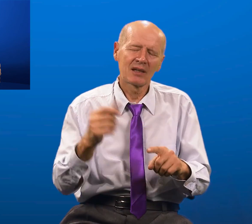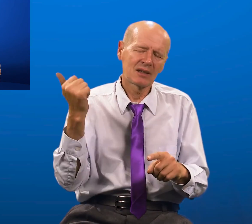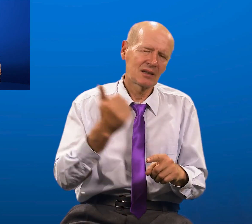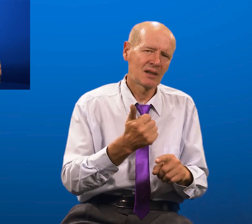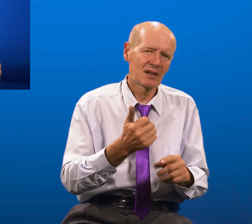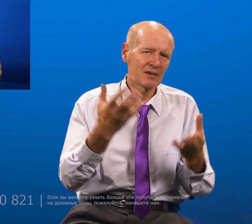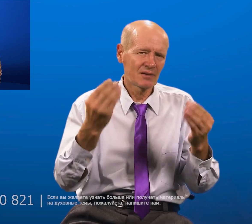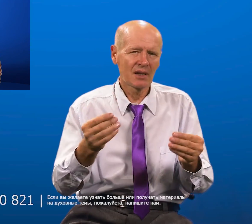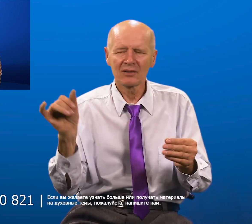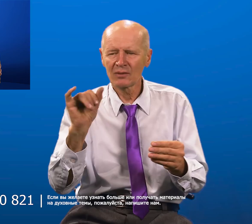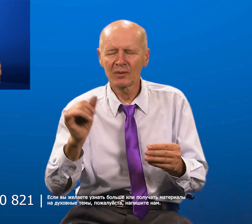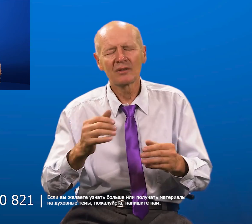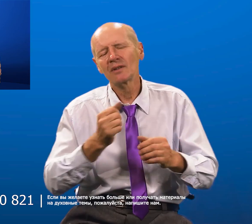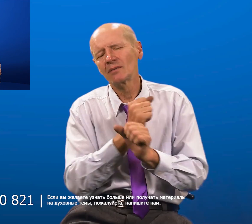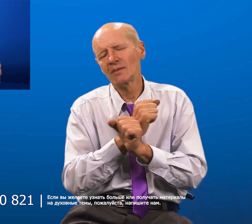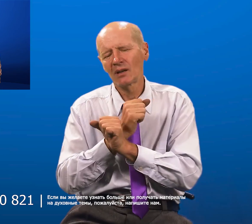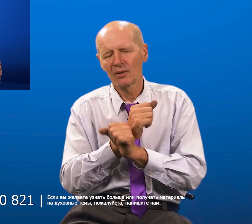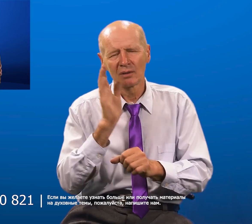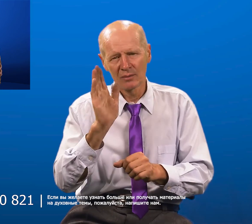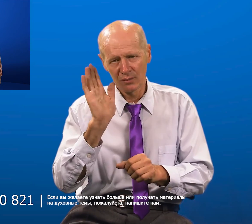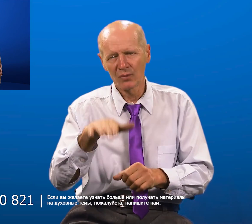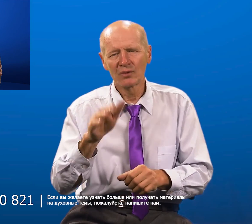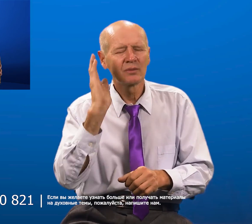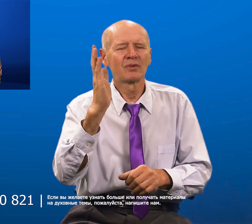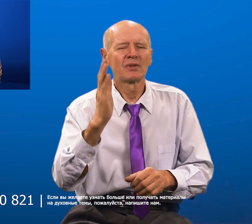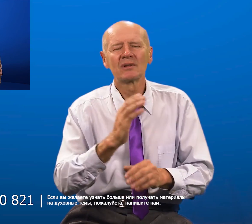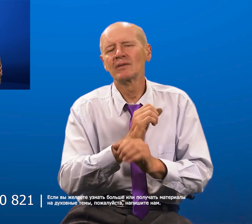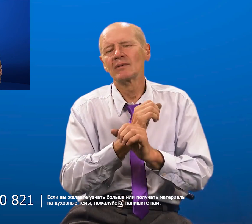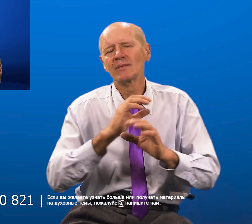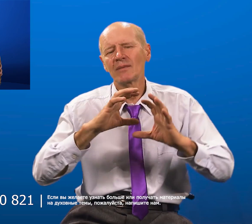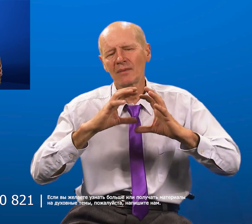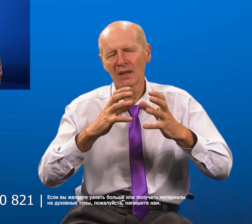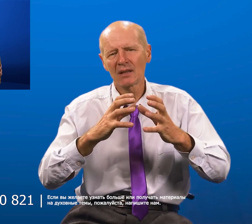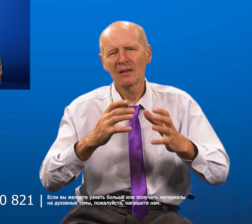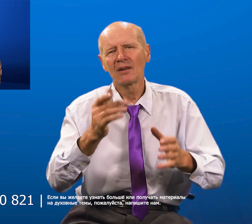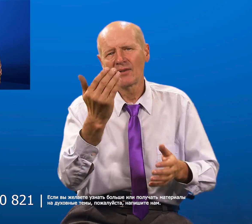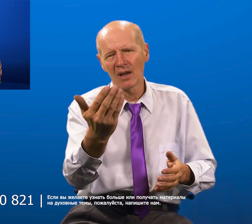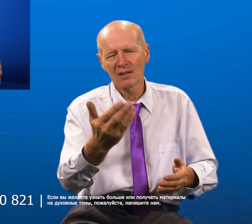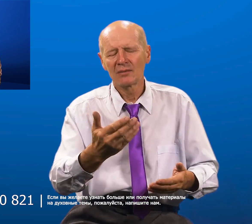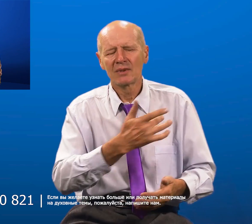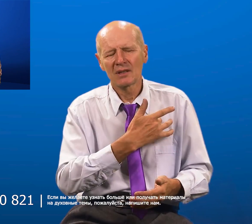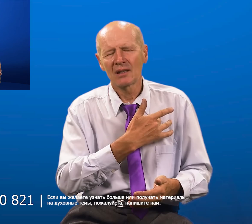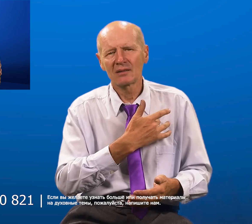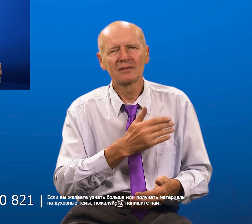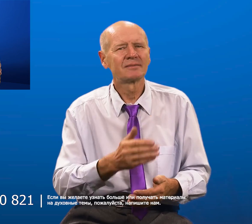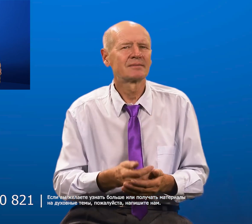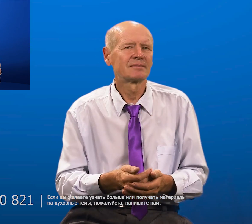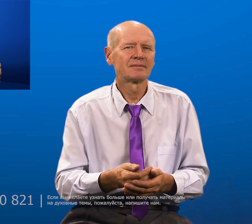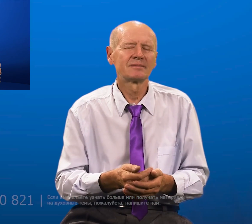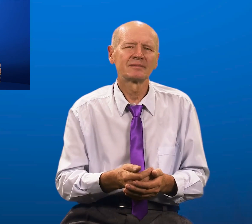недели. И этот день, день субботнего покоя, пусть будет мир в вашем сердце. И все, что вас тревожит,